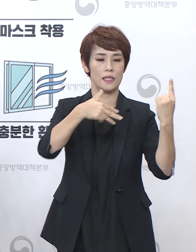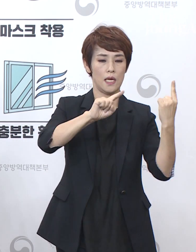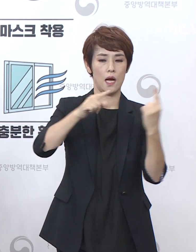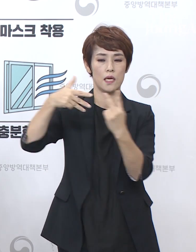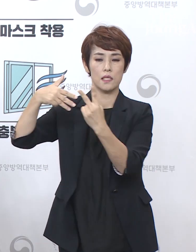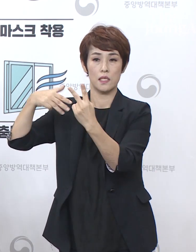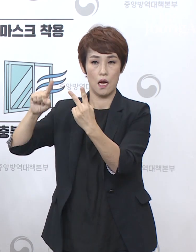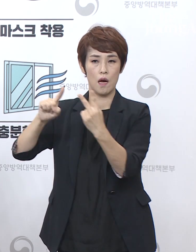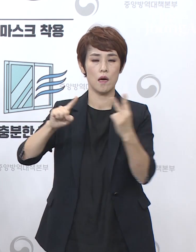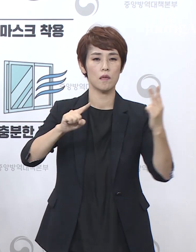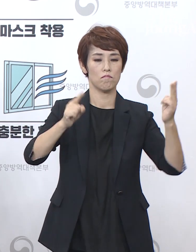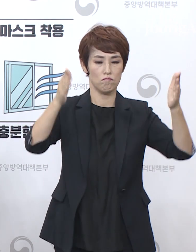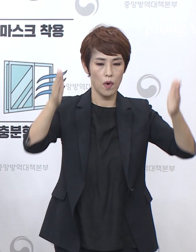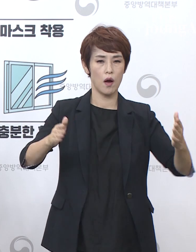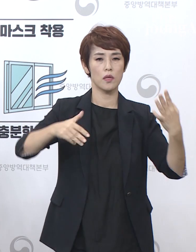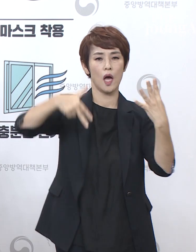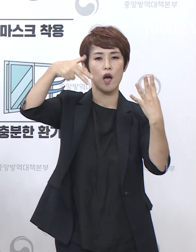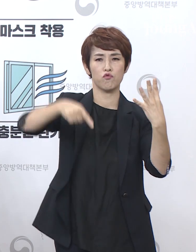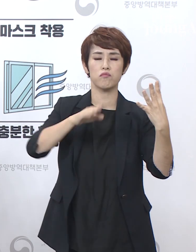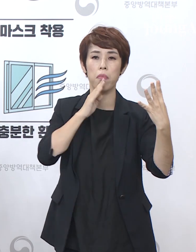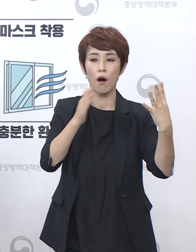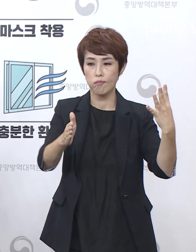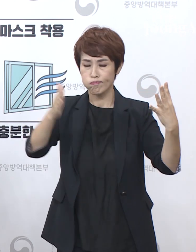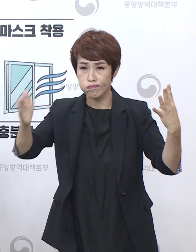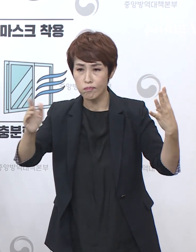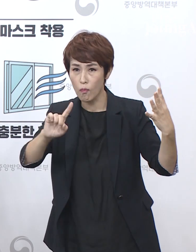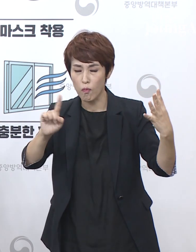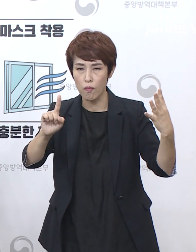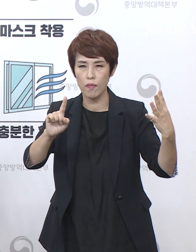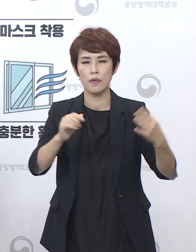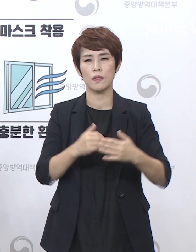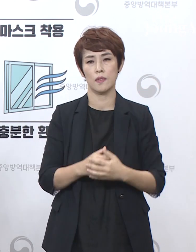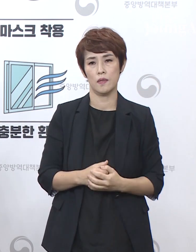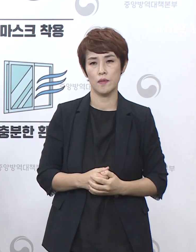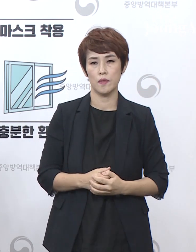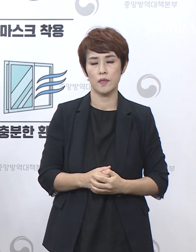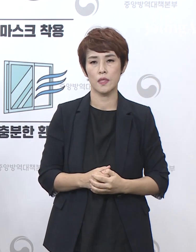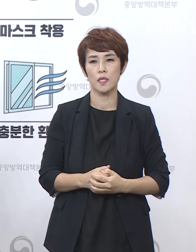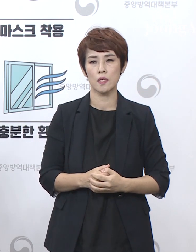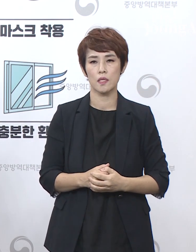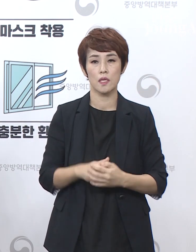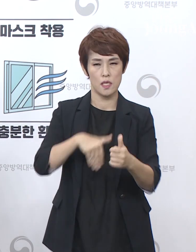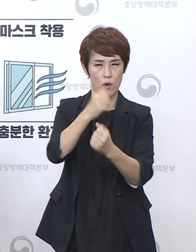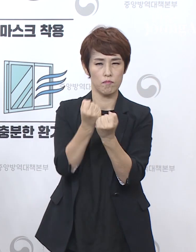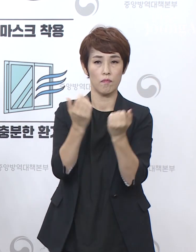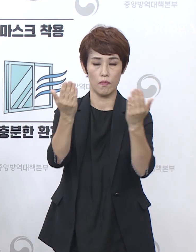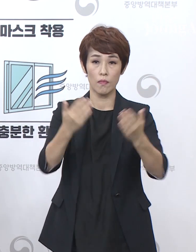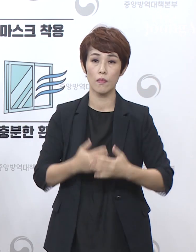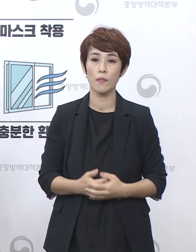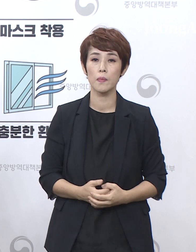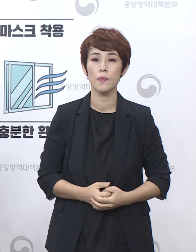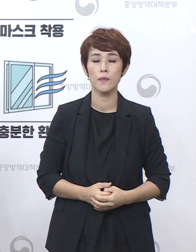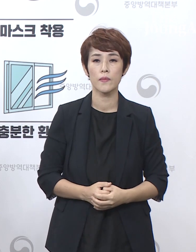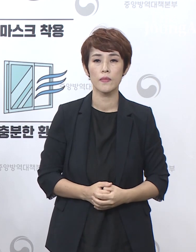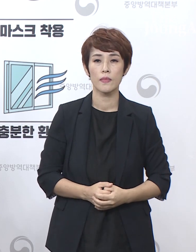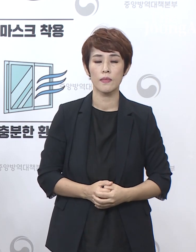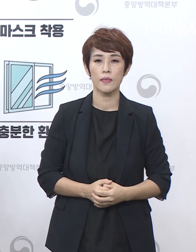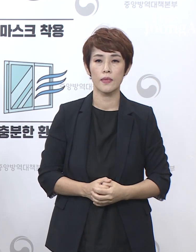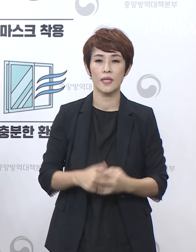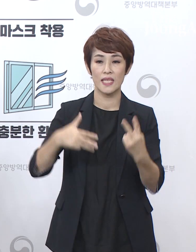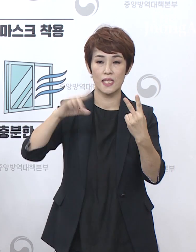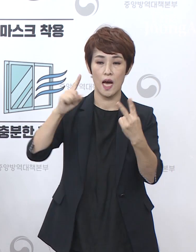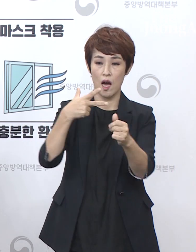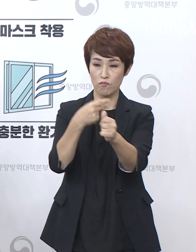이후로 예약되고 안내되는 부분에 대해서 말씀을 드리겠습니다. 먼저